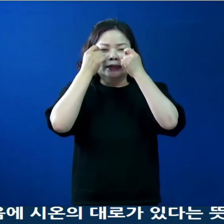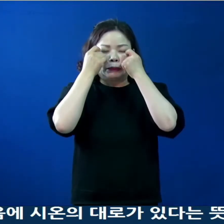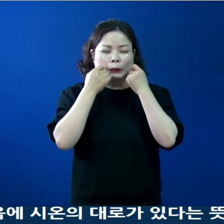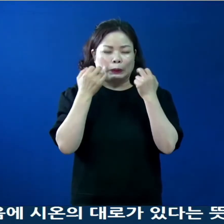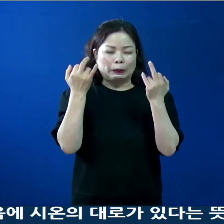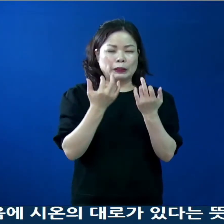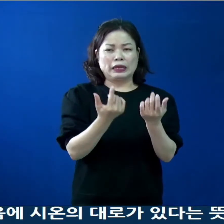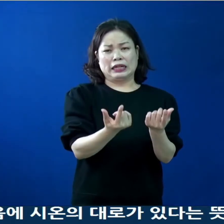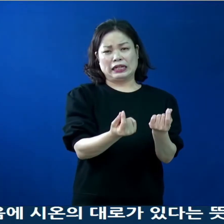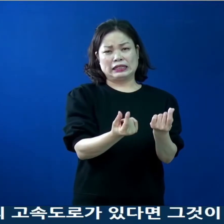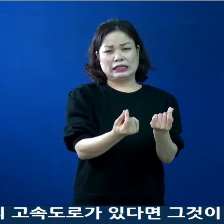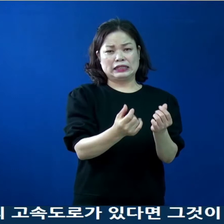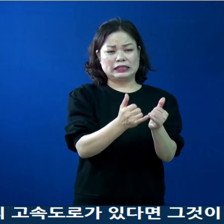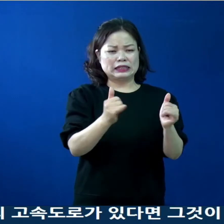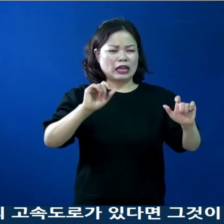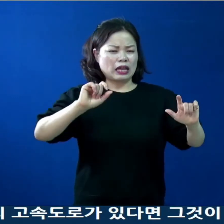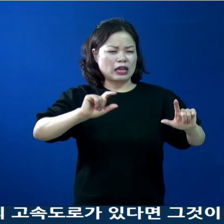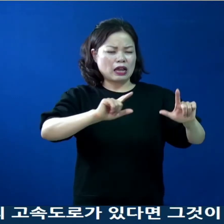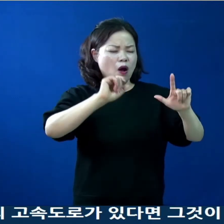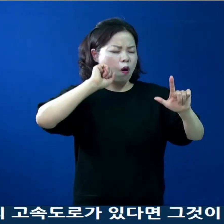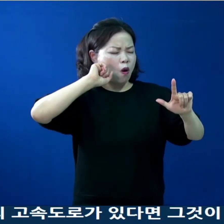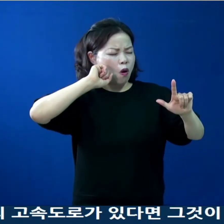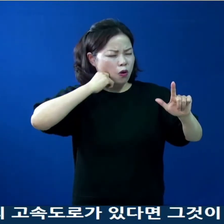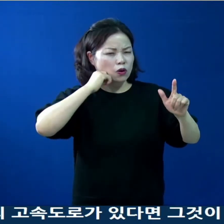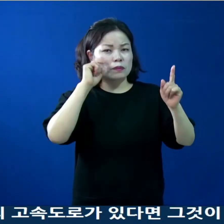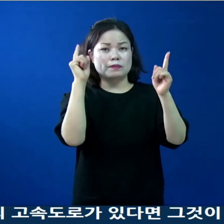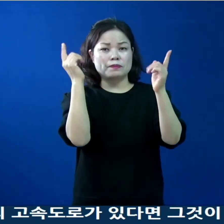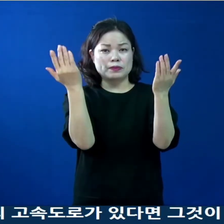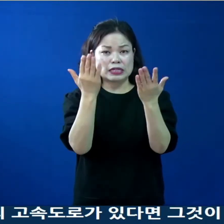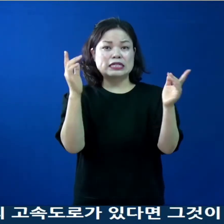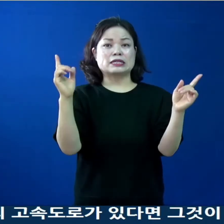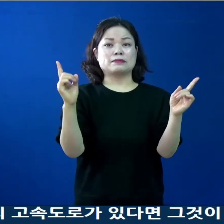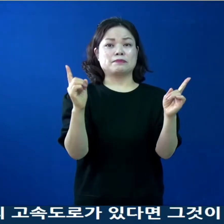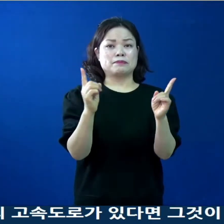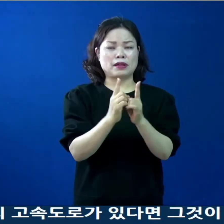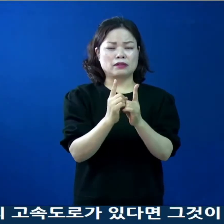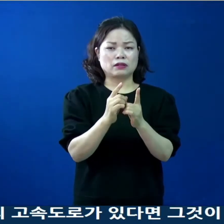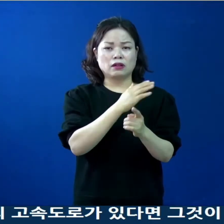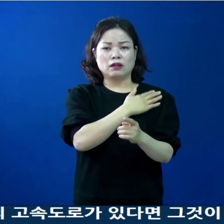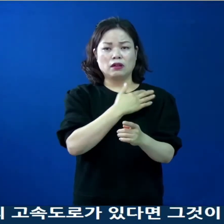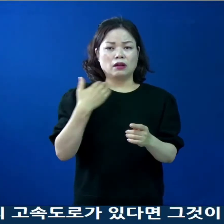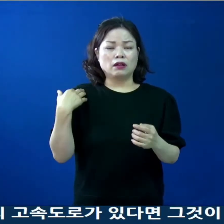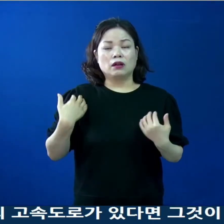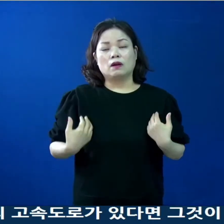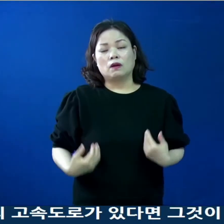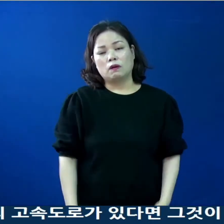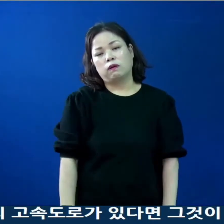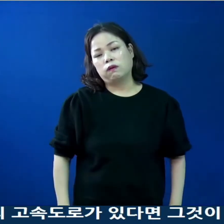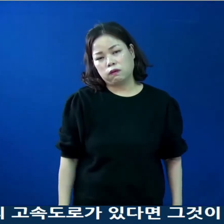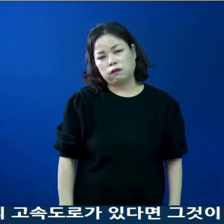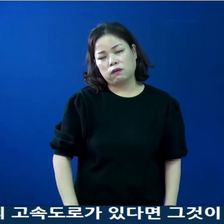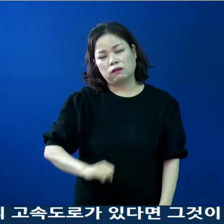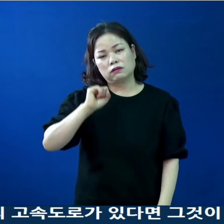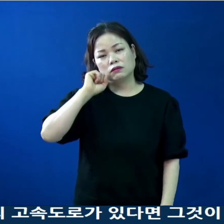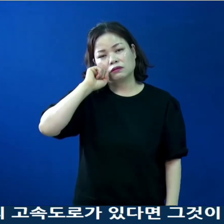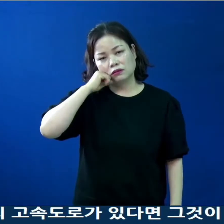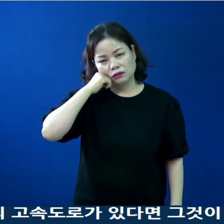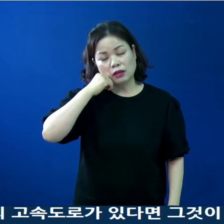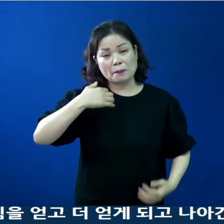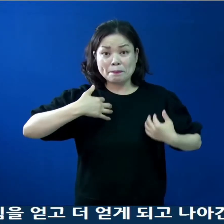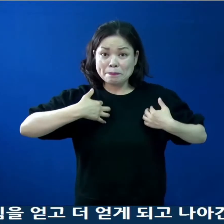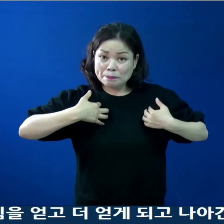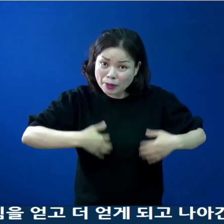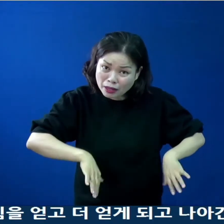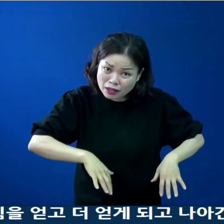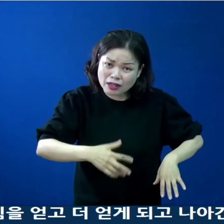같은 인생의 어려운 일들을 통해서 어깨에 힘이 빠지고 어려워질 수도 있고 지칠 수도